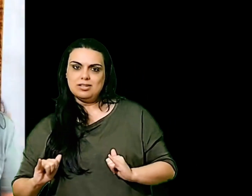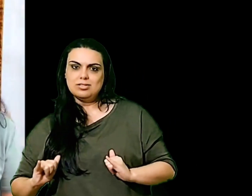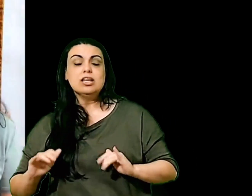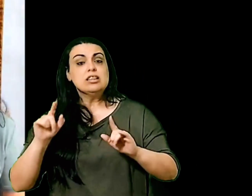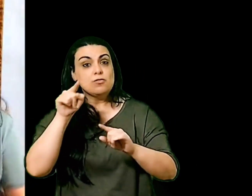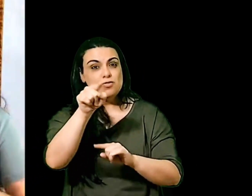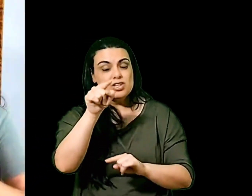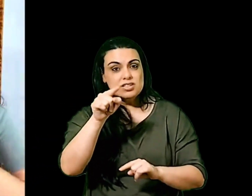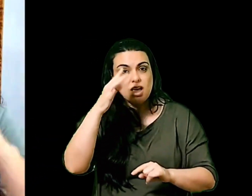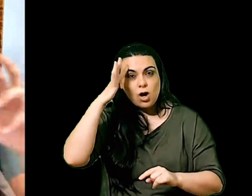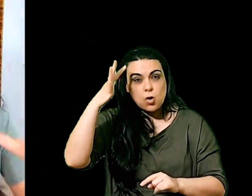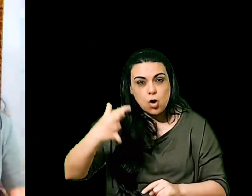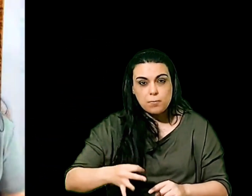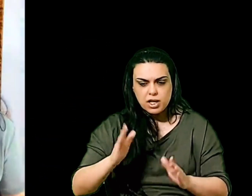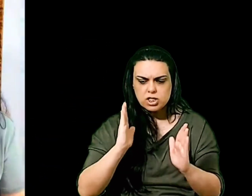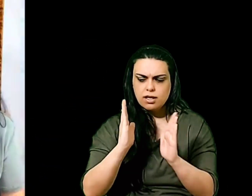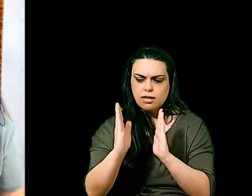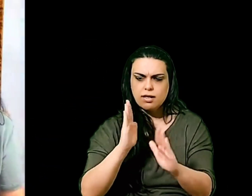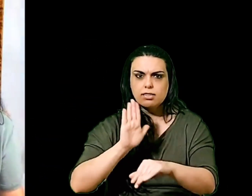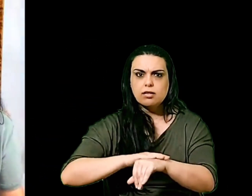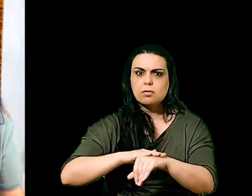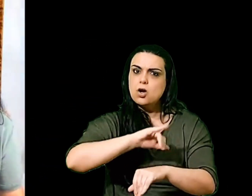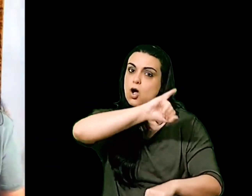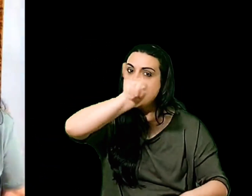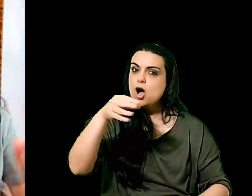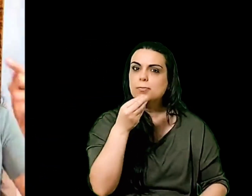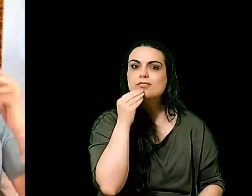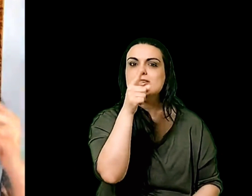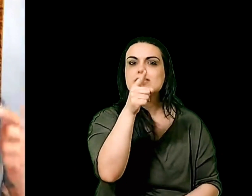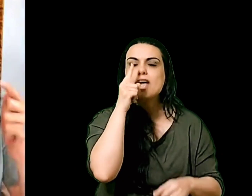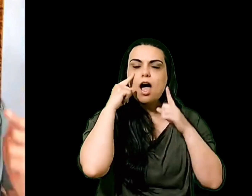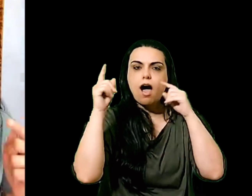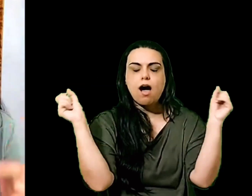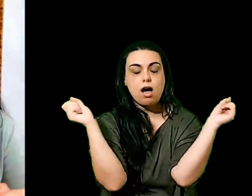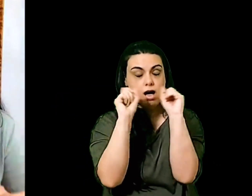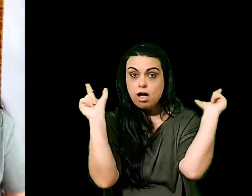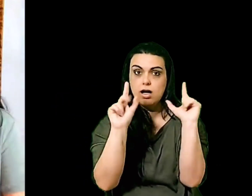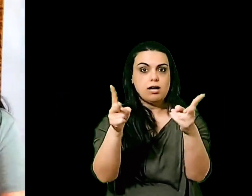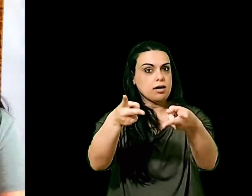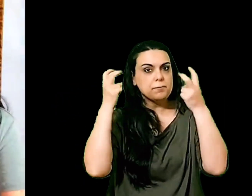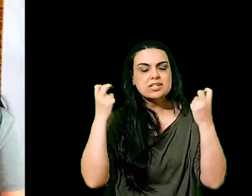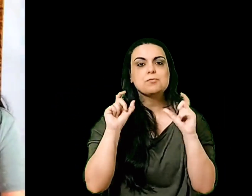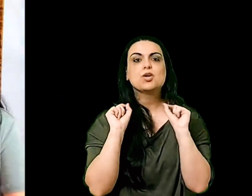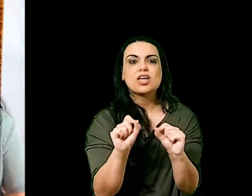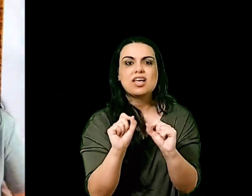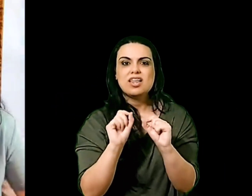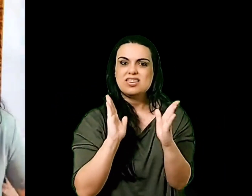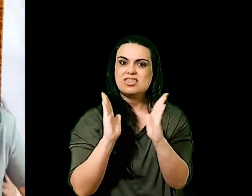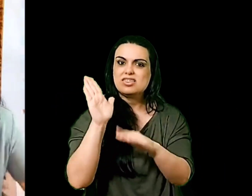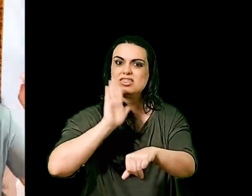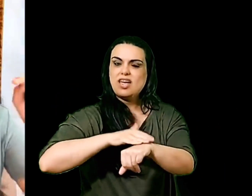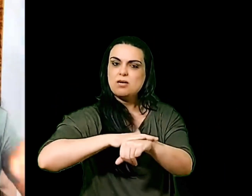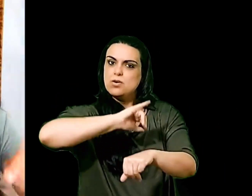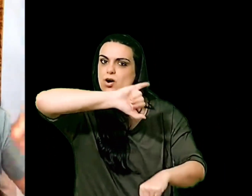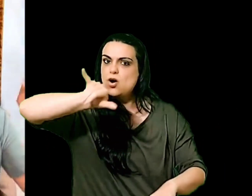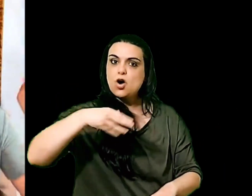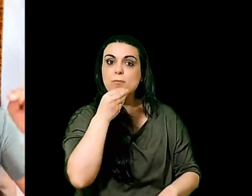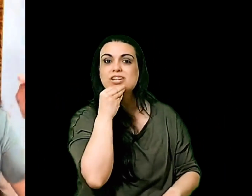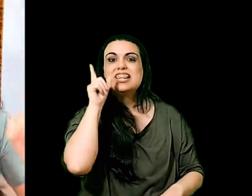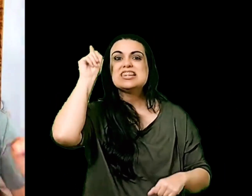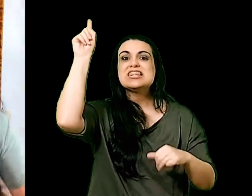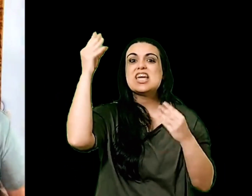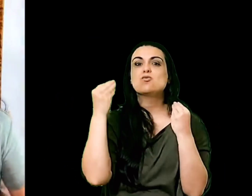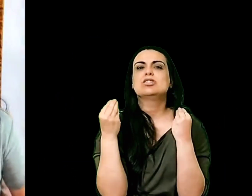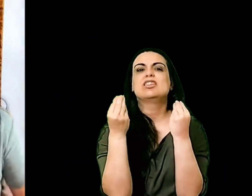você discerne, você compreende o tempo da oportunidade, você passa a entender que no tempo